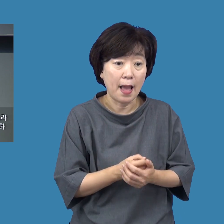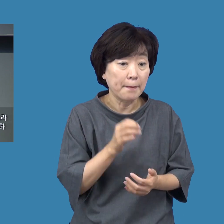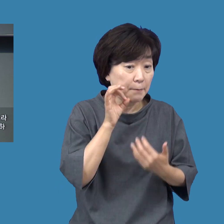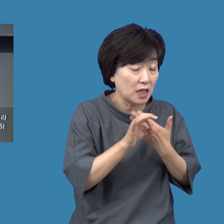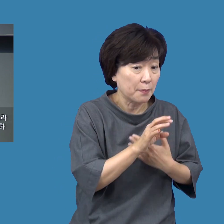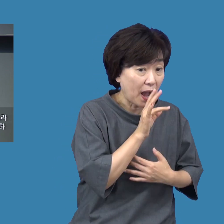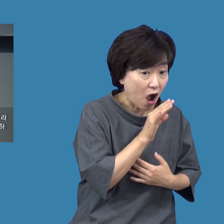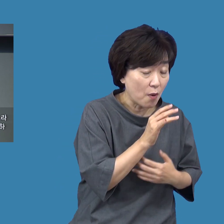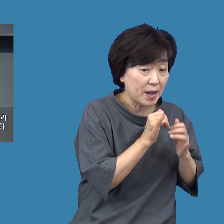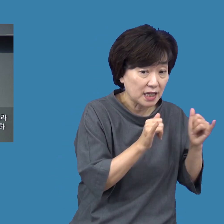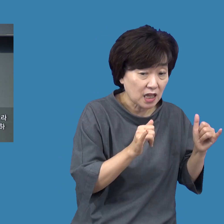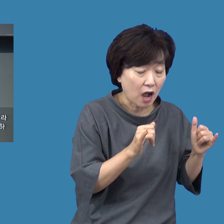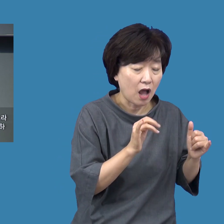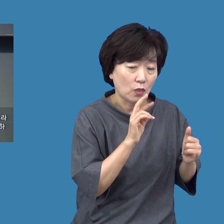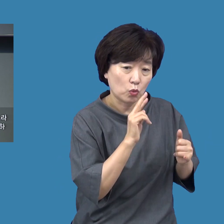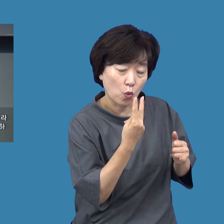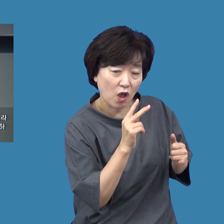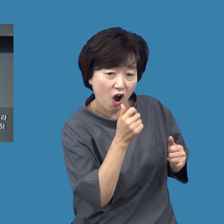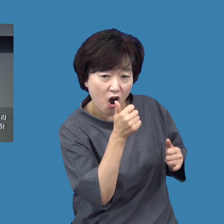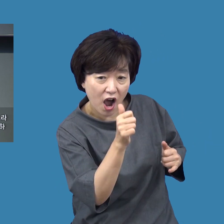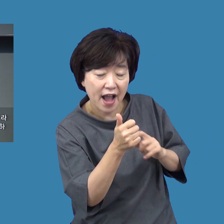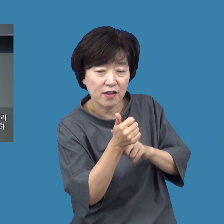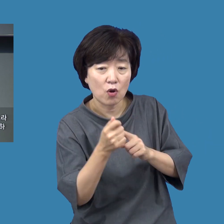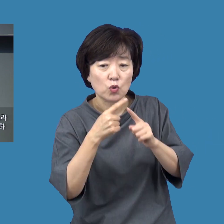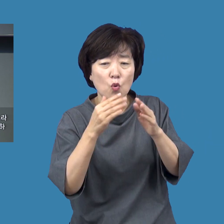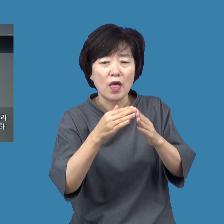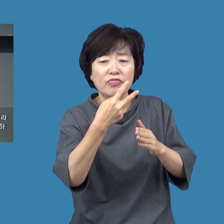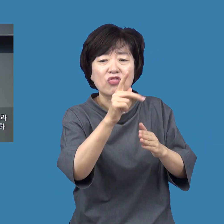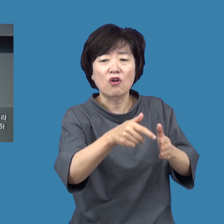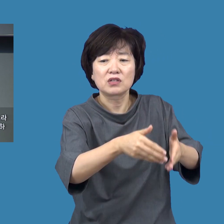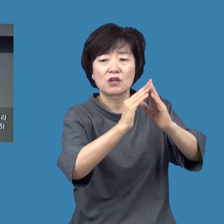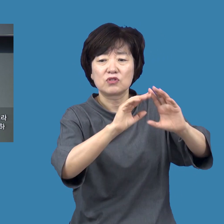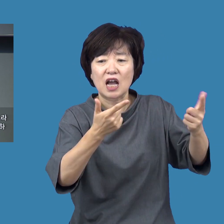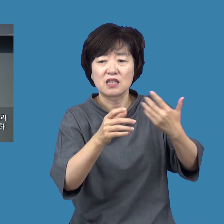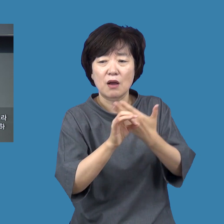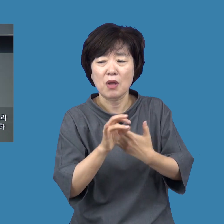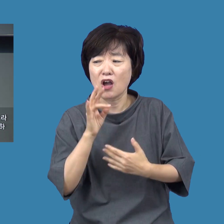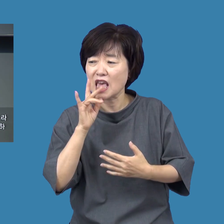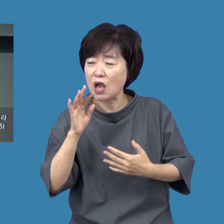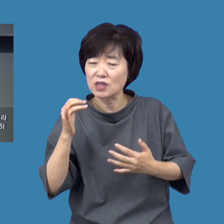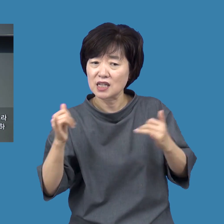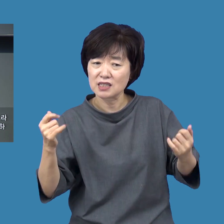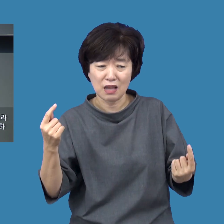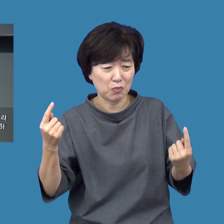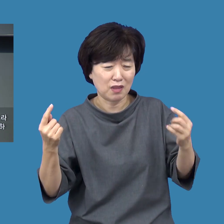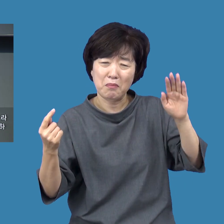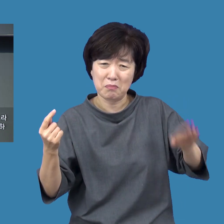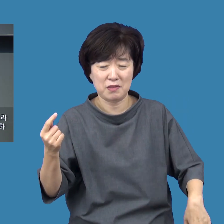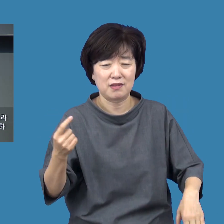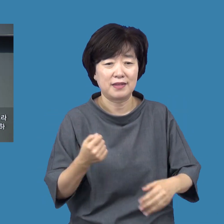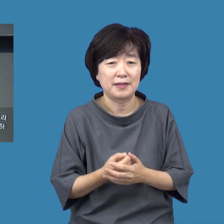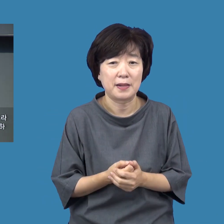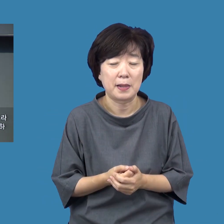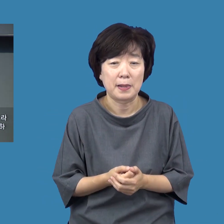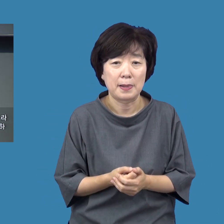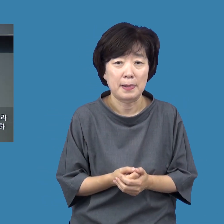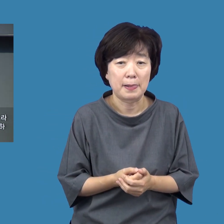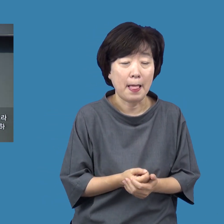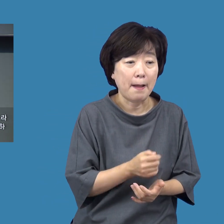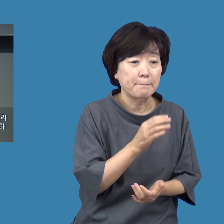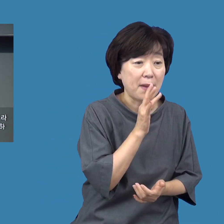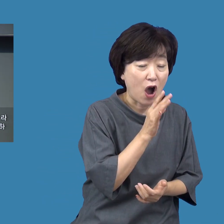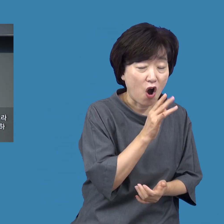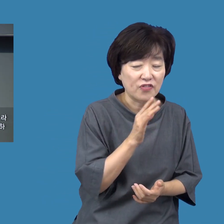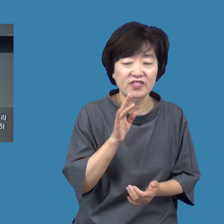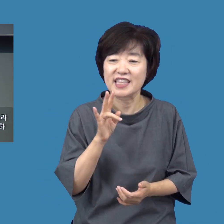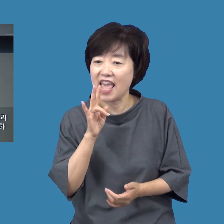자가 통역하여 교회의 덕을 세우지 아니하면 예언하는 자만 못하니라. 자, 방언과 예언에 대해서 이렇게